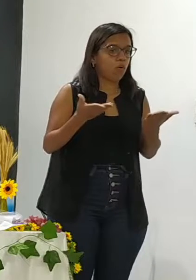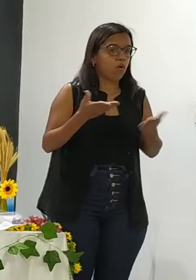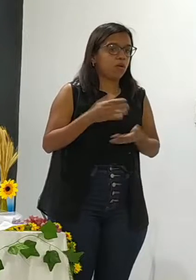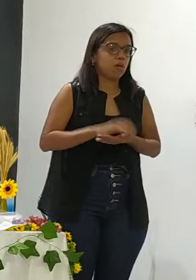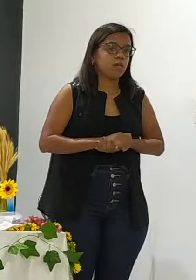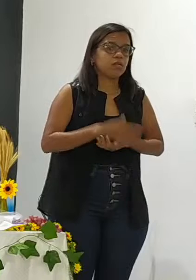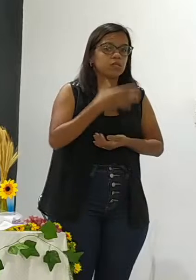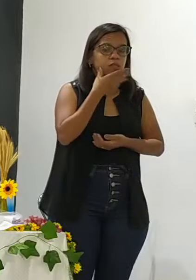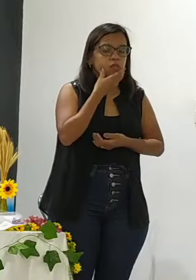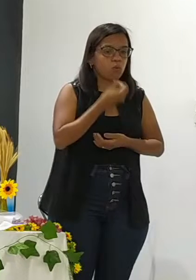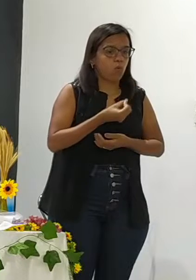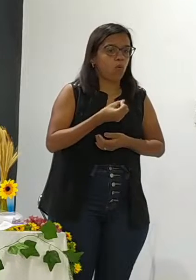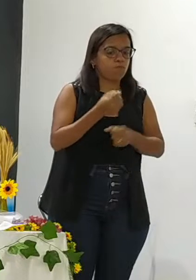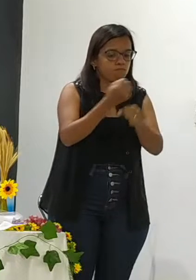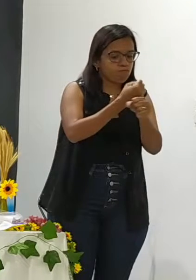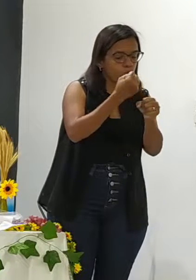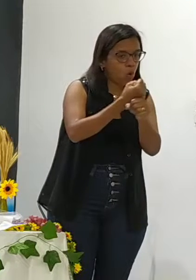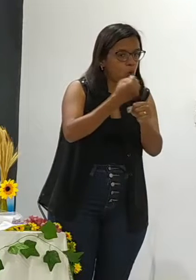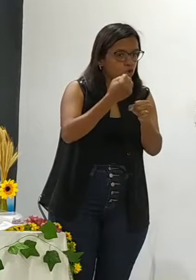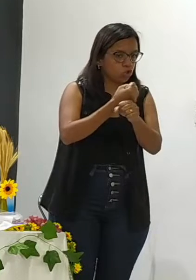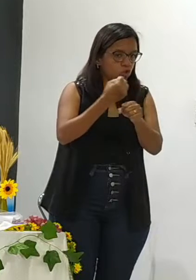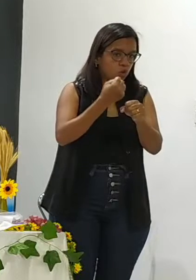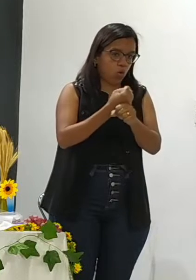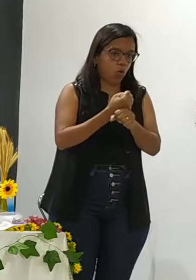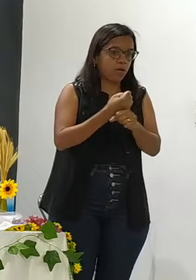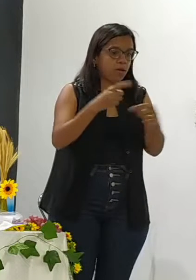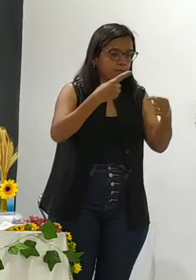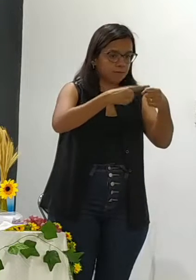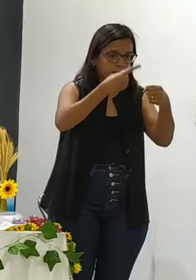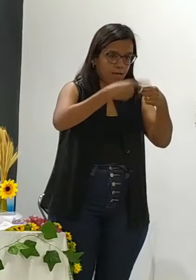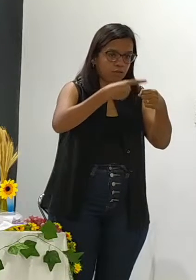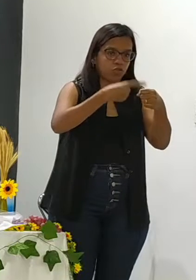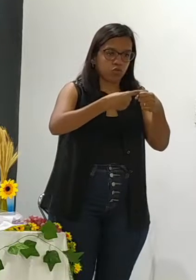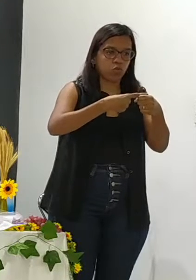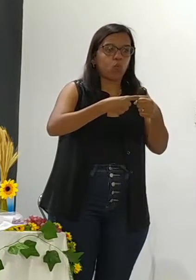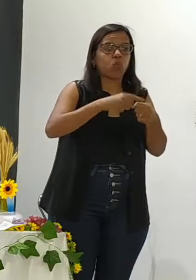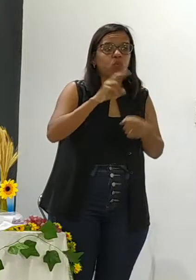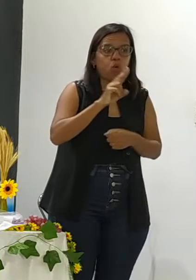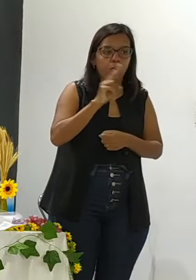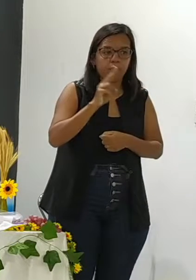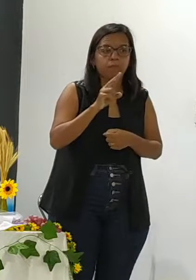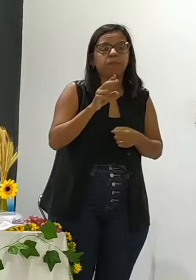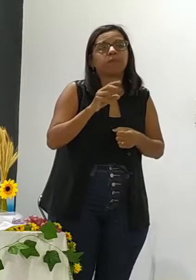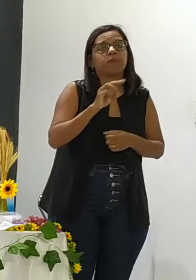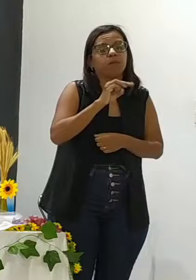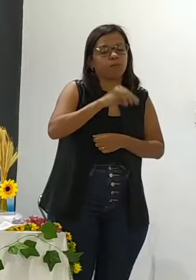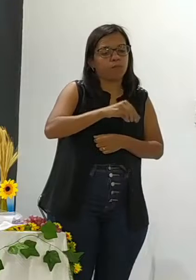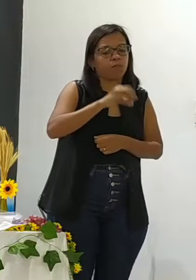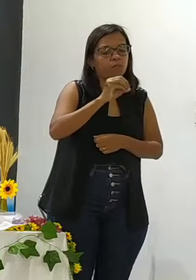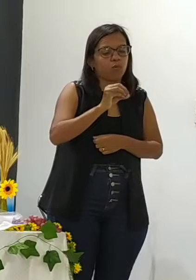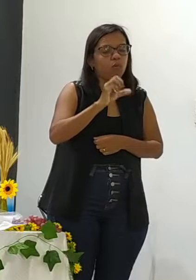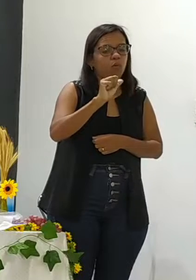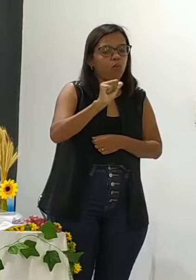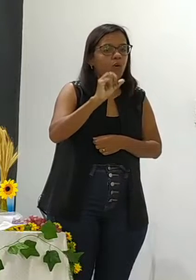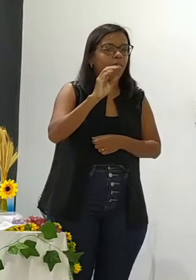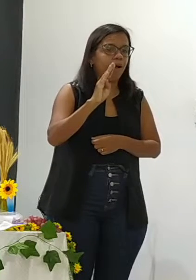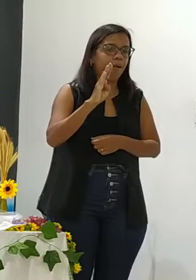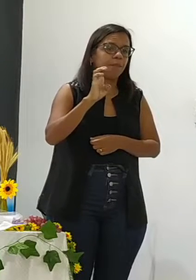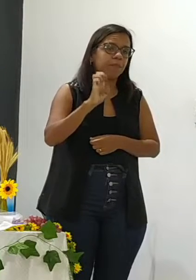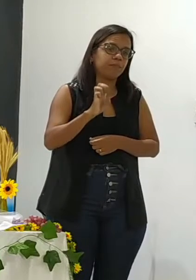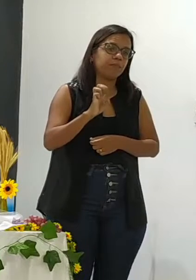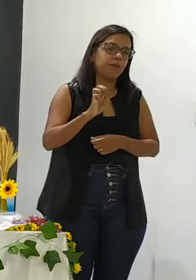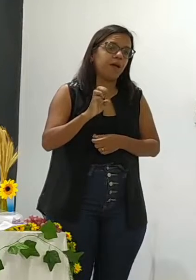rapaz ele forma uma cidade chamada Moab, com seu nome. Só que agora eles passam a adorar os